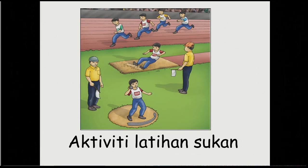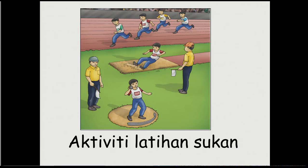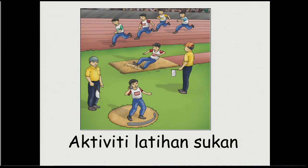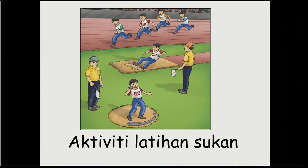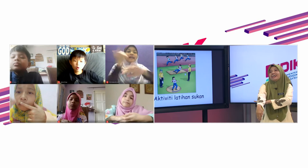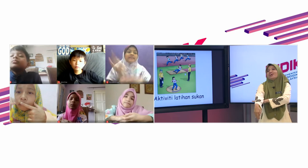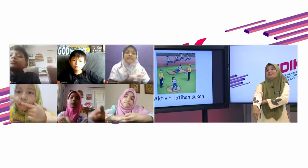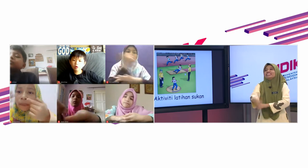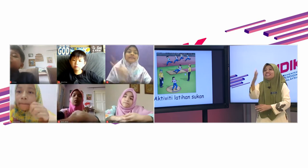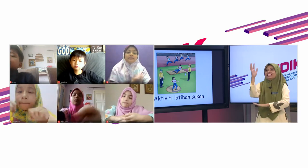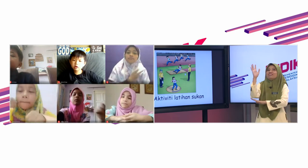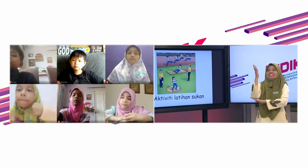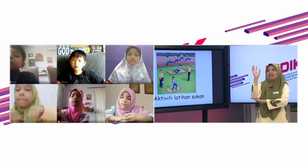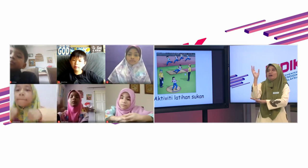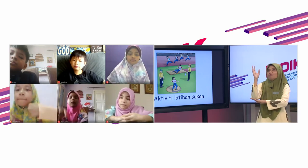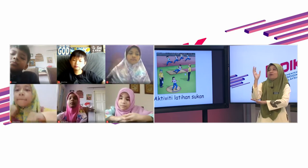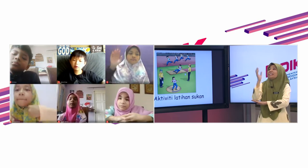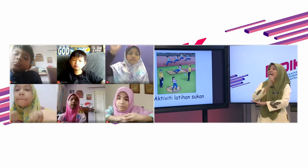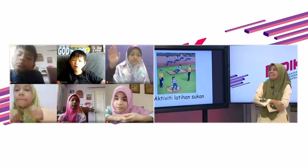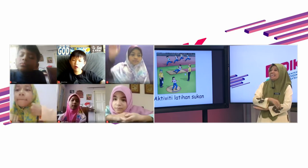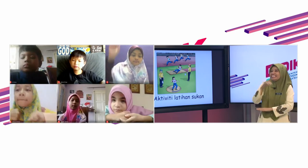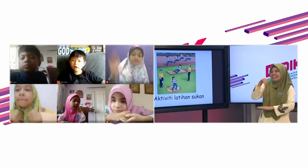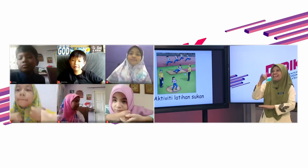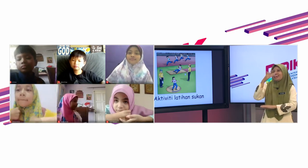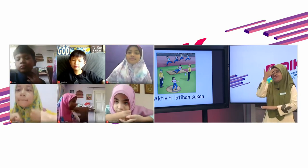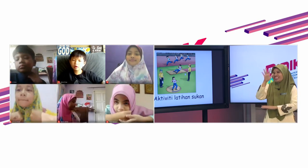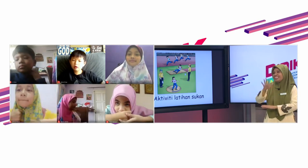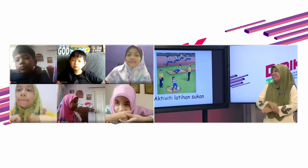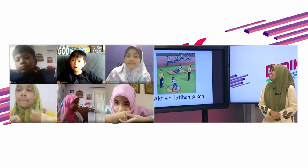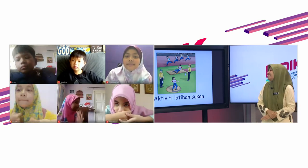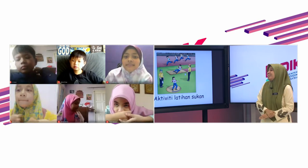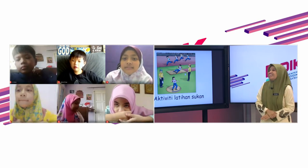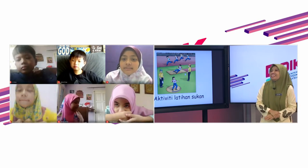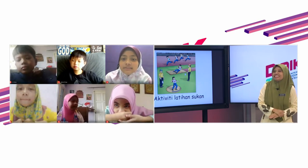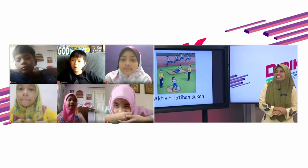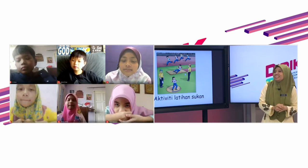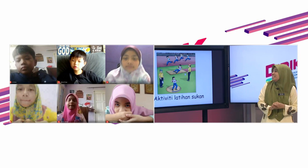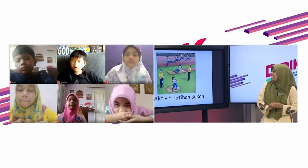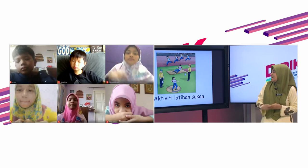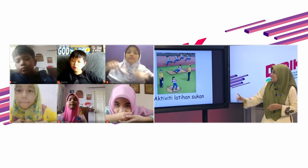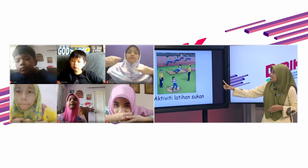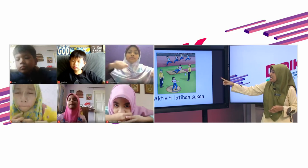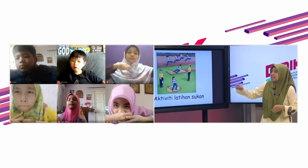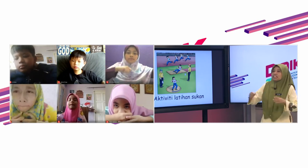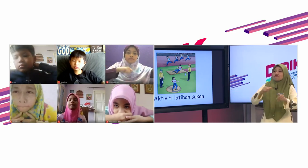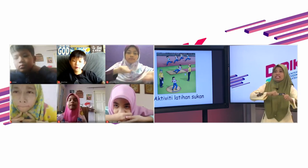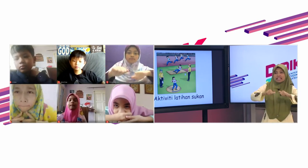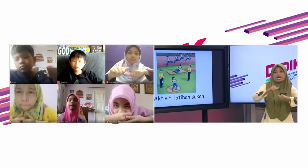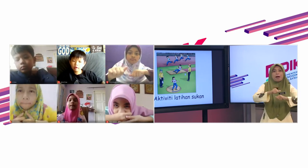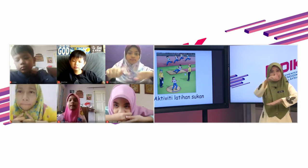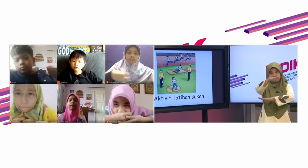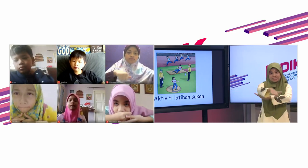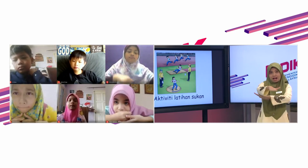malam. Malam. Perasan tak dia macam matahari, matahari terbit. Ya, pandai. Okey, ini